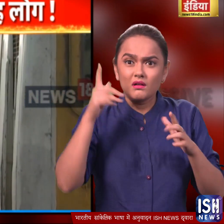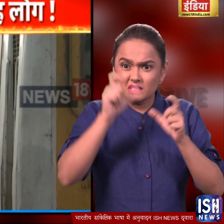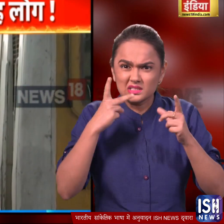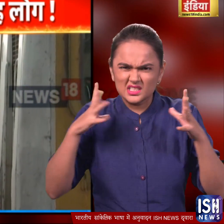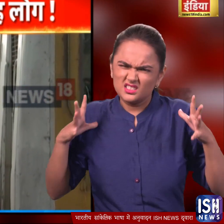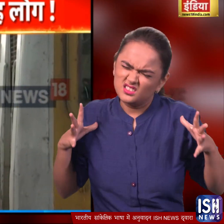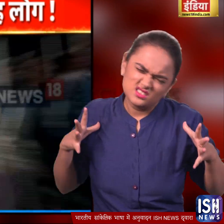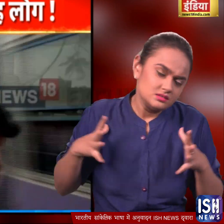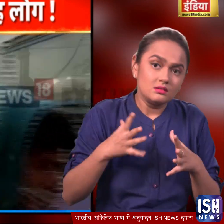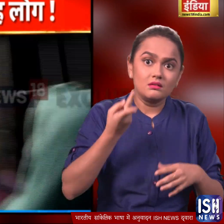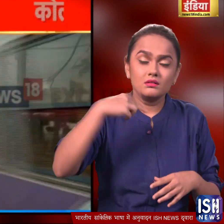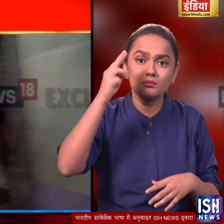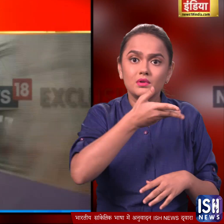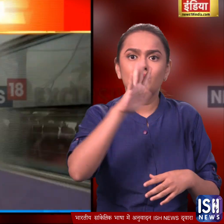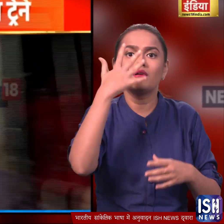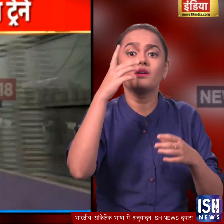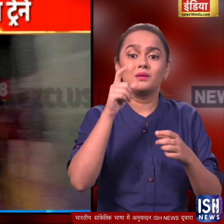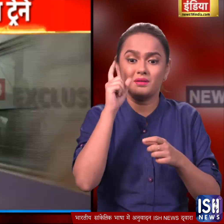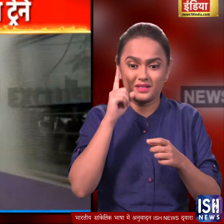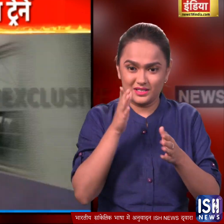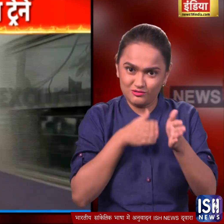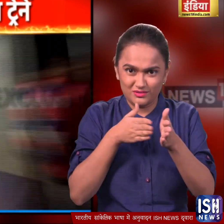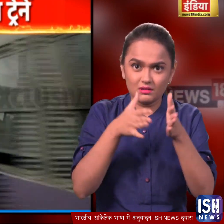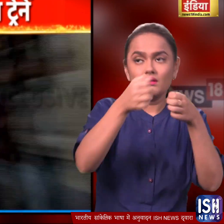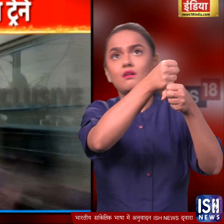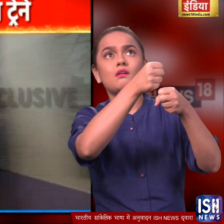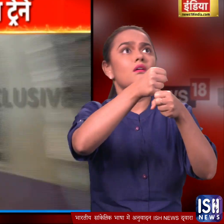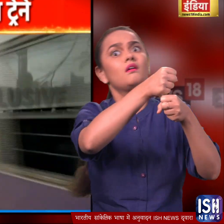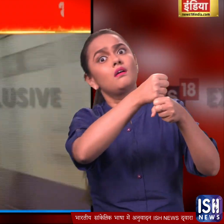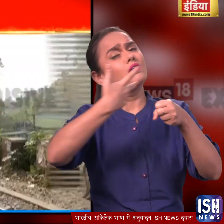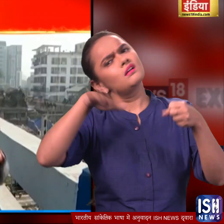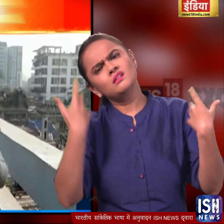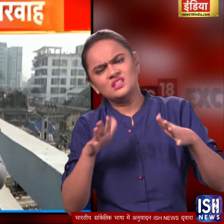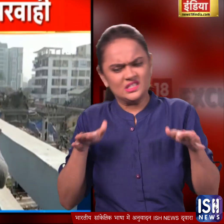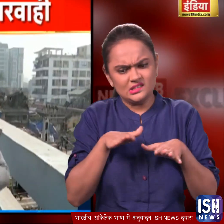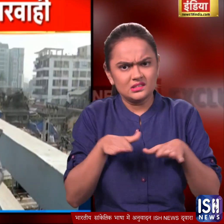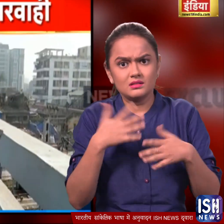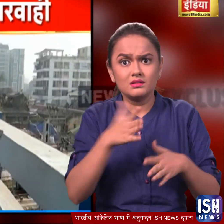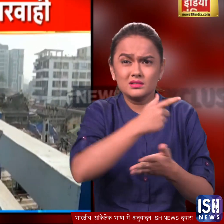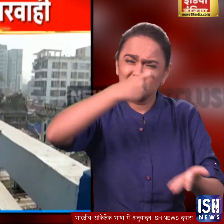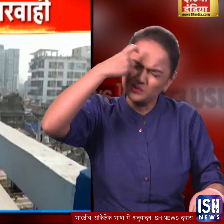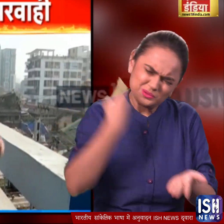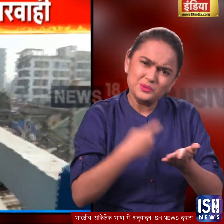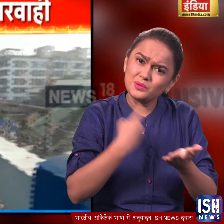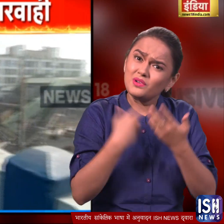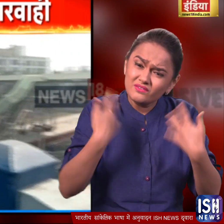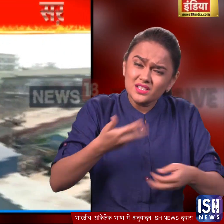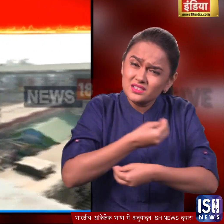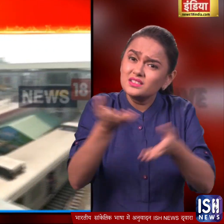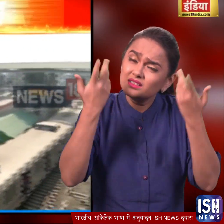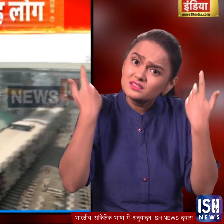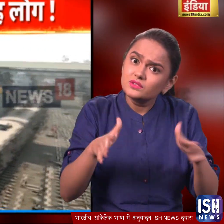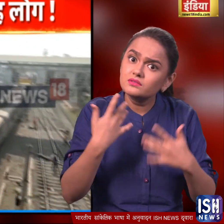से खचाखच भर गईं, तो दरवाजों से लटककर यात्रा करने से भी मुसाफिरों ने परहेज नहीं किया। सख्त रिस्ट्रिक्शन लगाए जाने के बाद